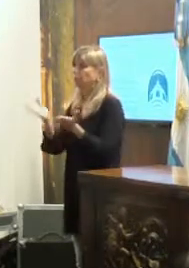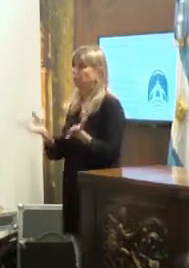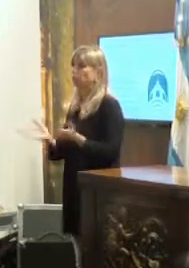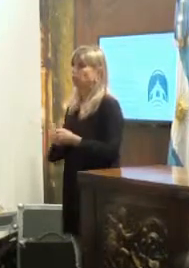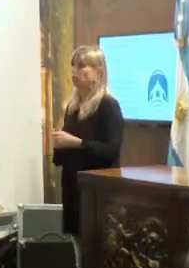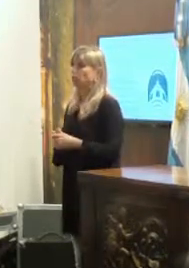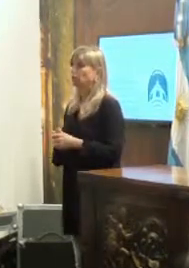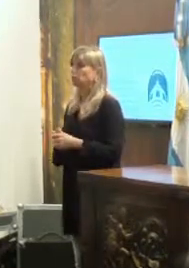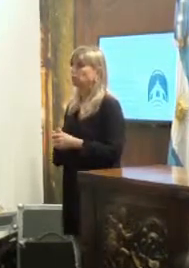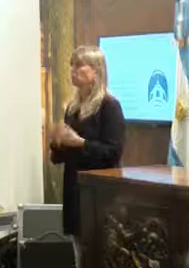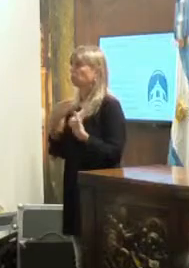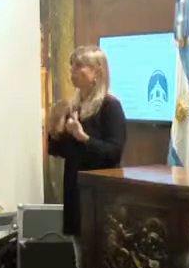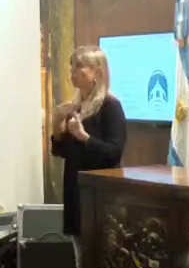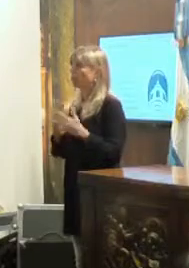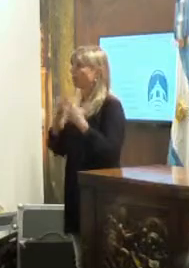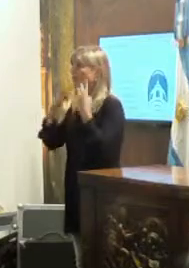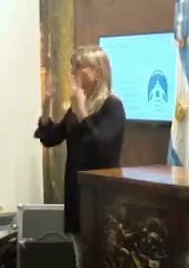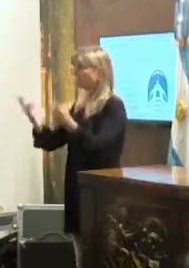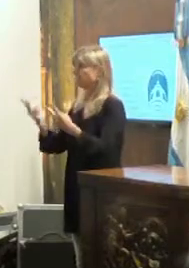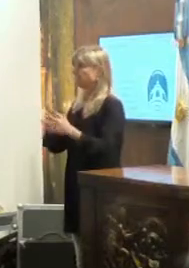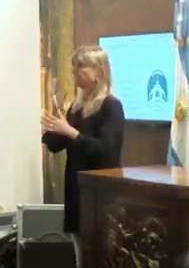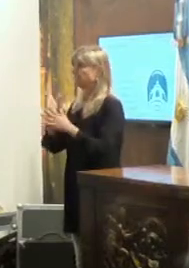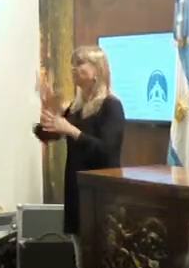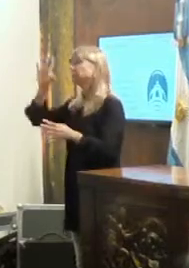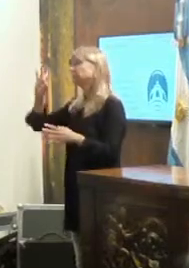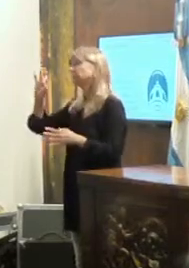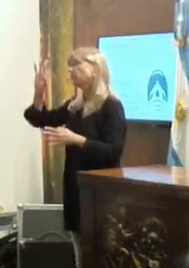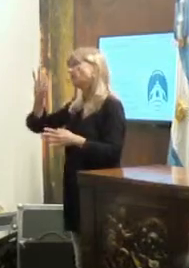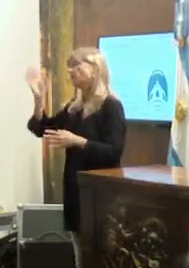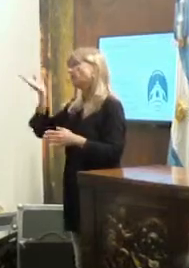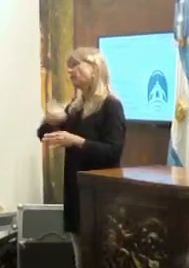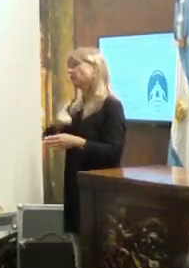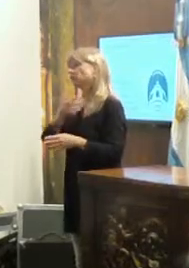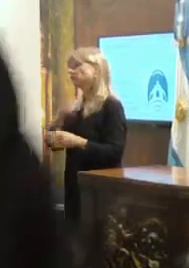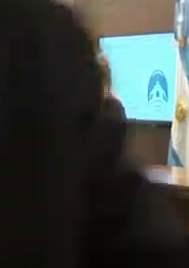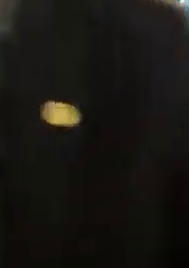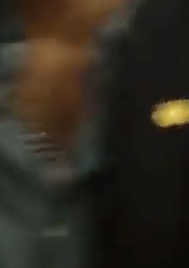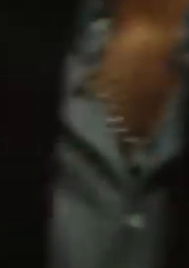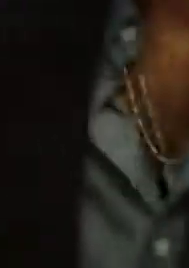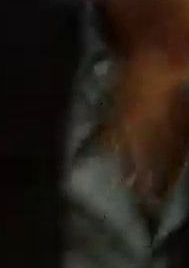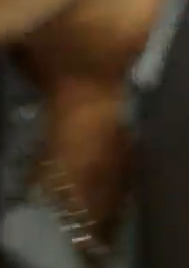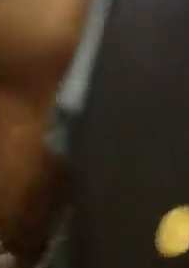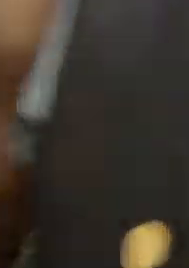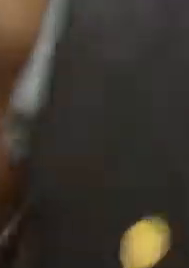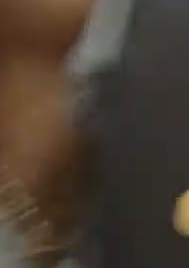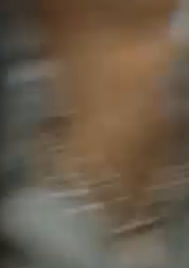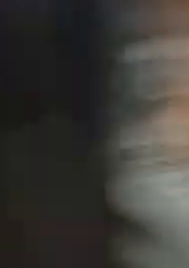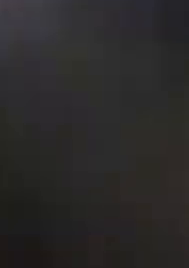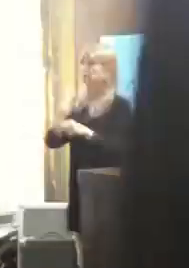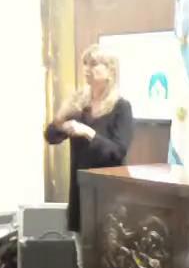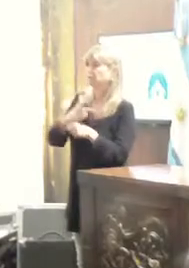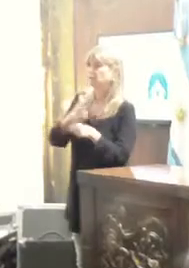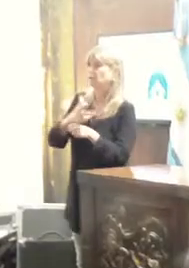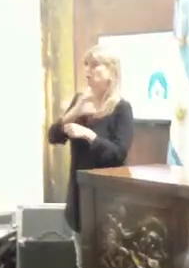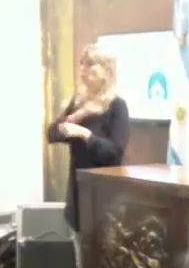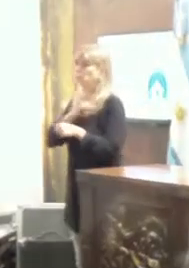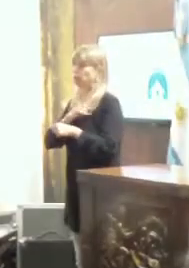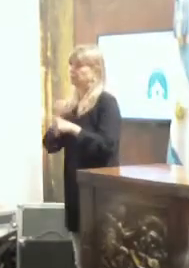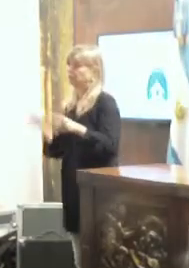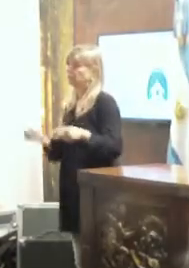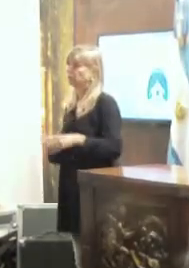públicas tengan un descuento del 50%, igual que lo tienen los terciarios no